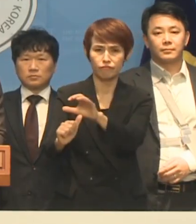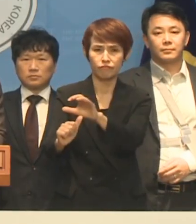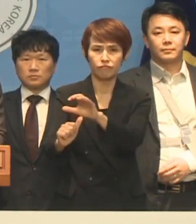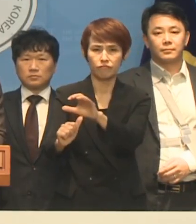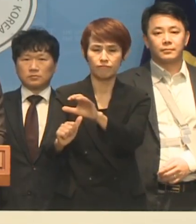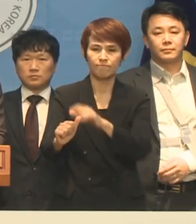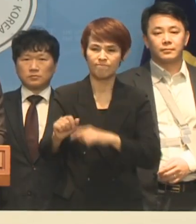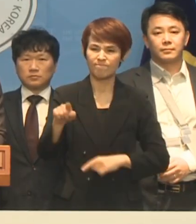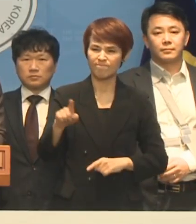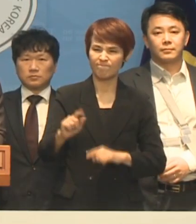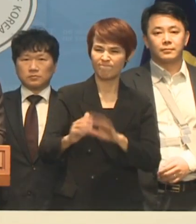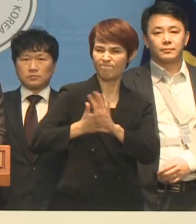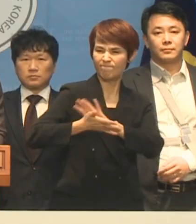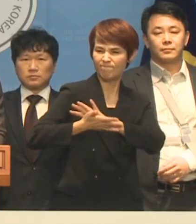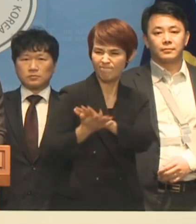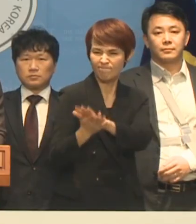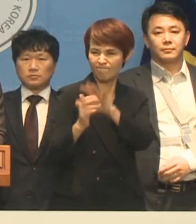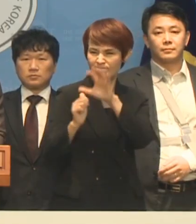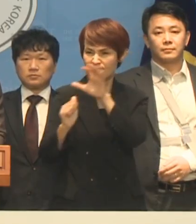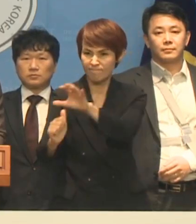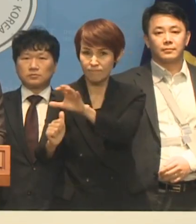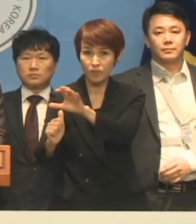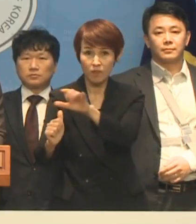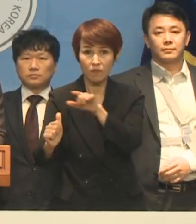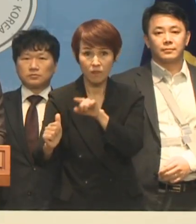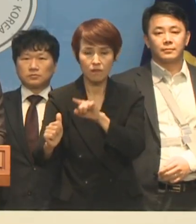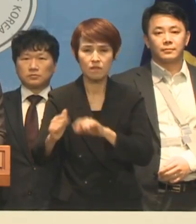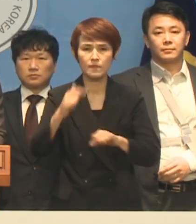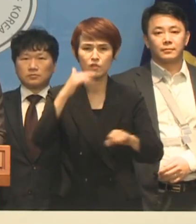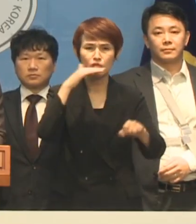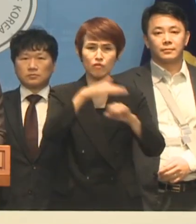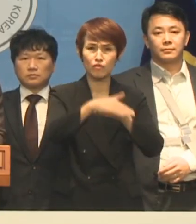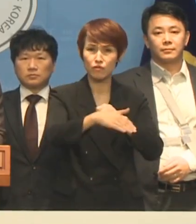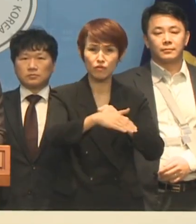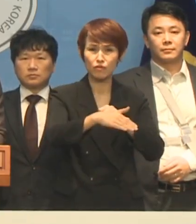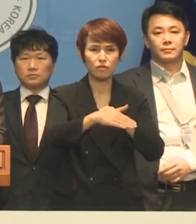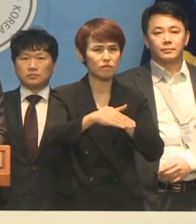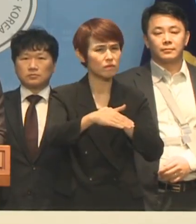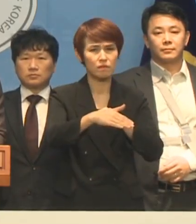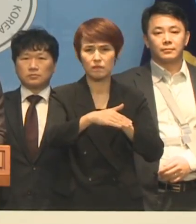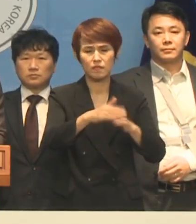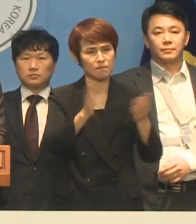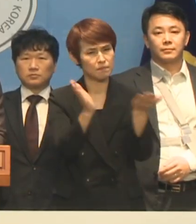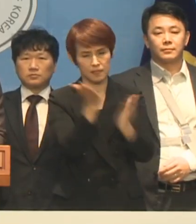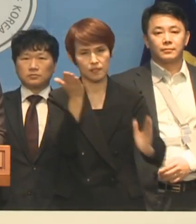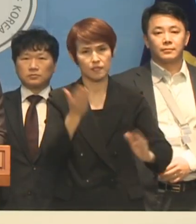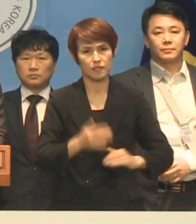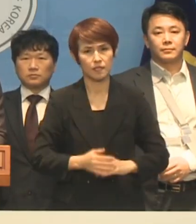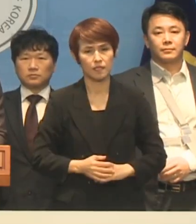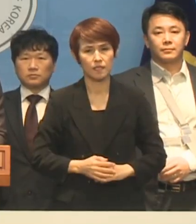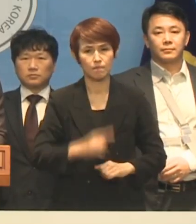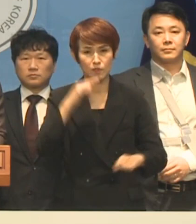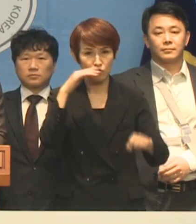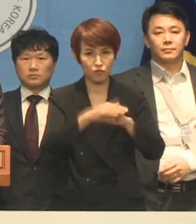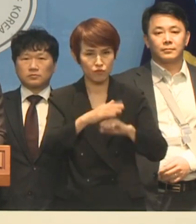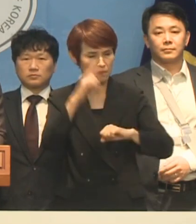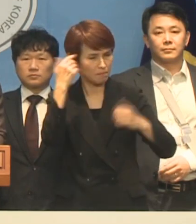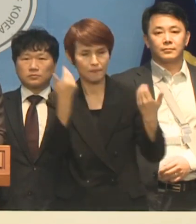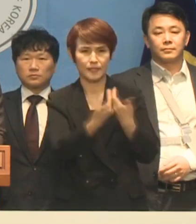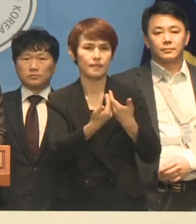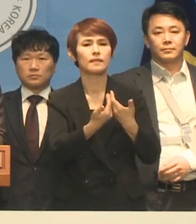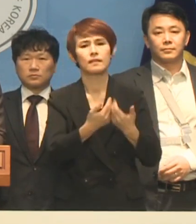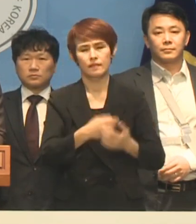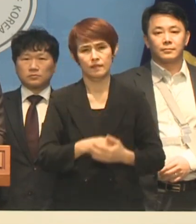상대를 억압하겠다는 것은 민주주의의 기본 원칙을 무시하는 반민주적